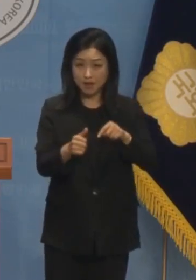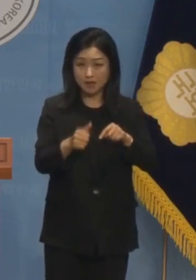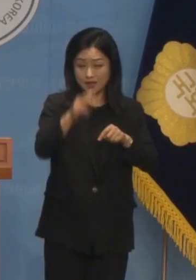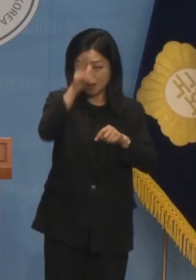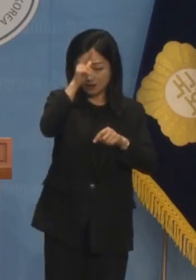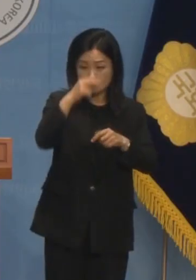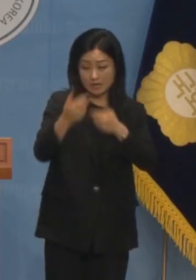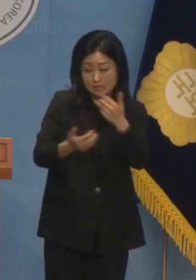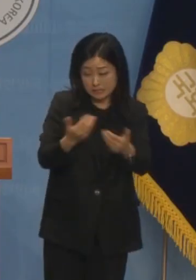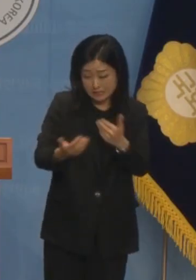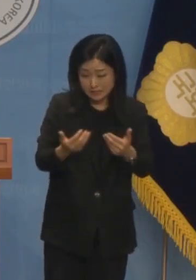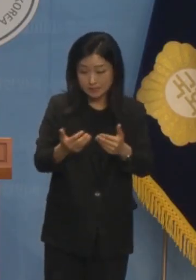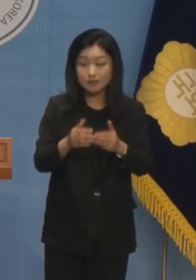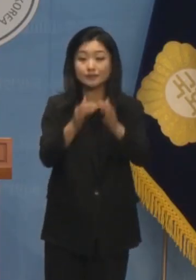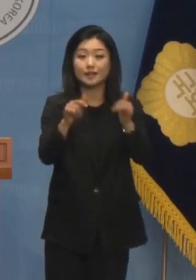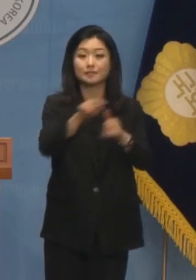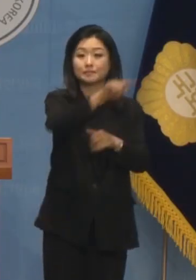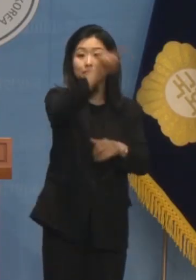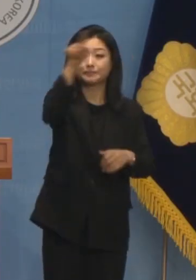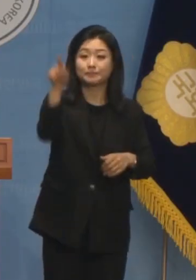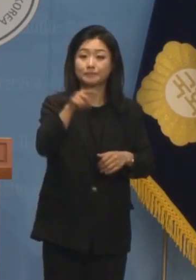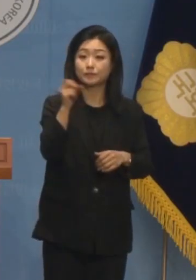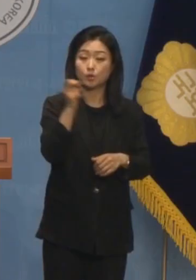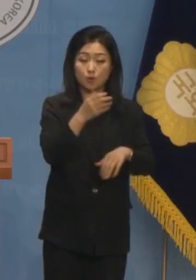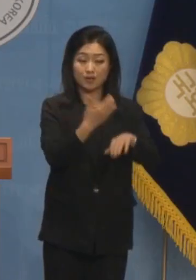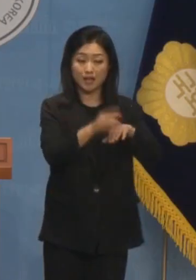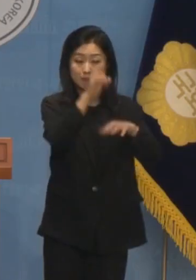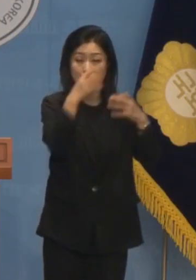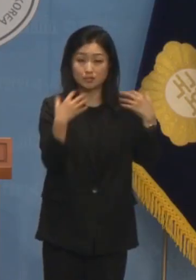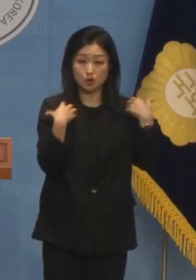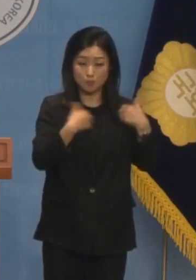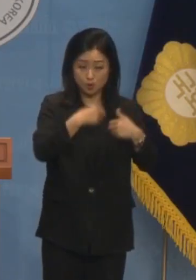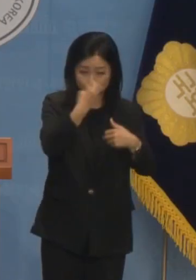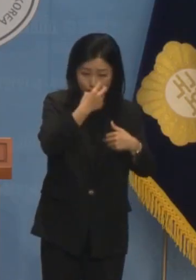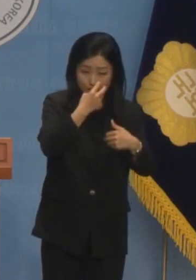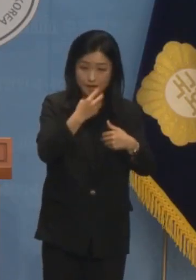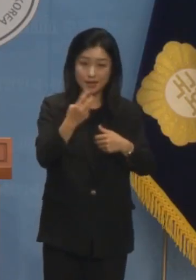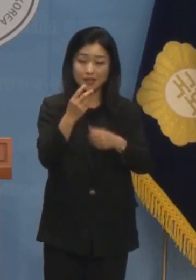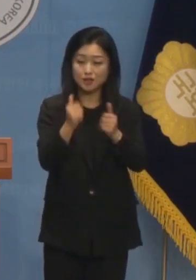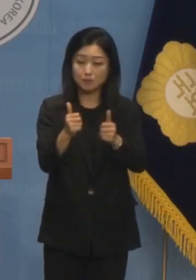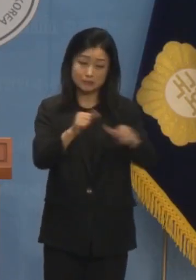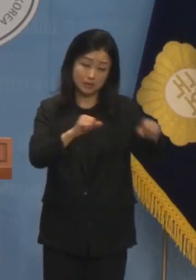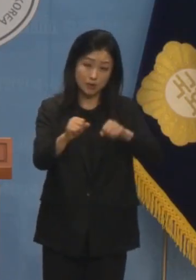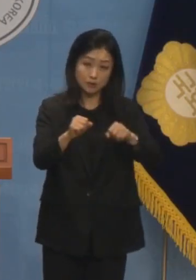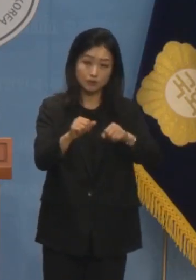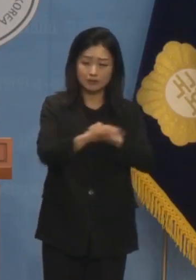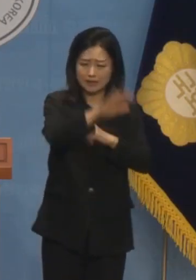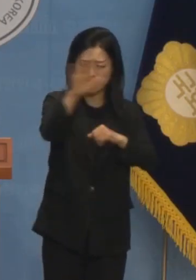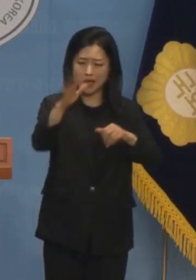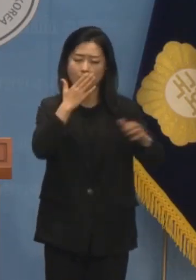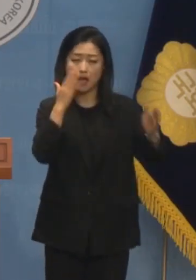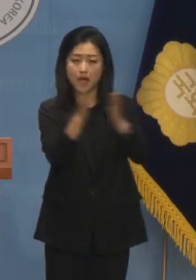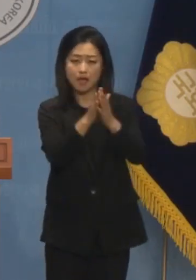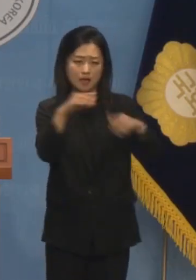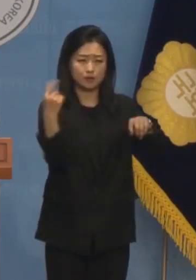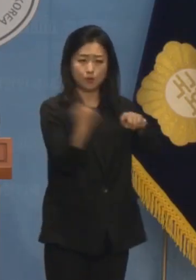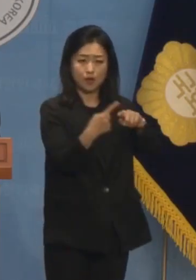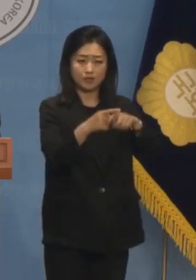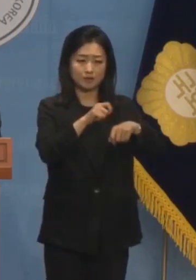앞장섰던 자들, 그리고 깡패 정권의 수사에 앞장선 자들도 마찬가지입니다.